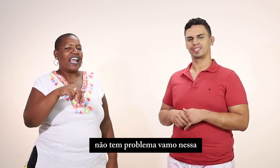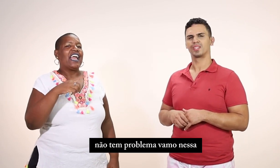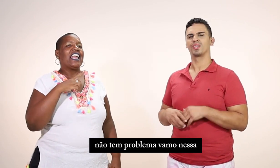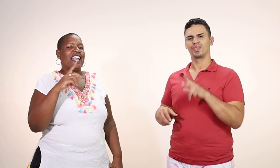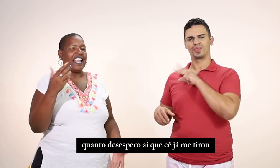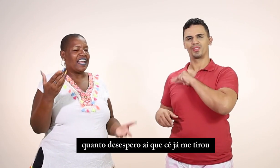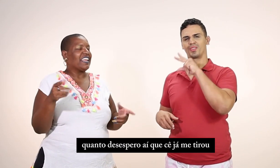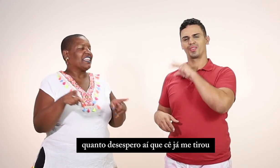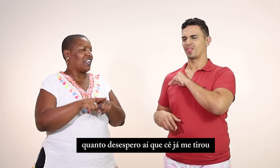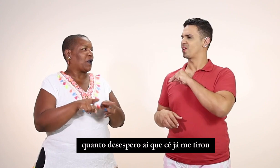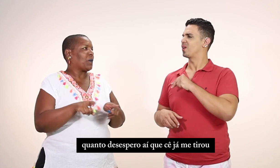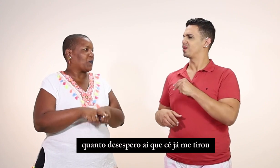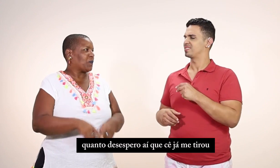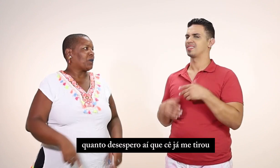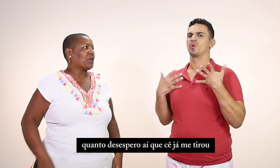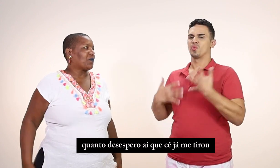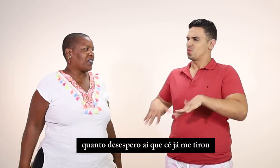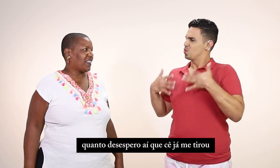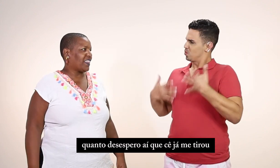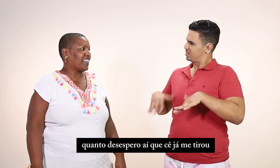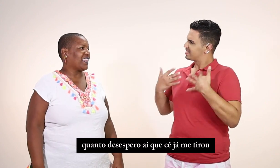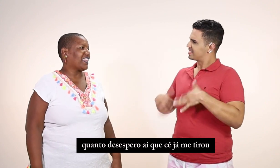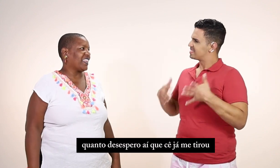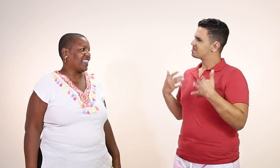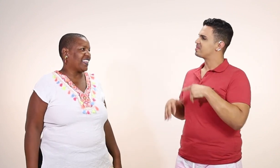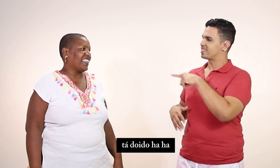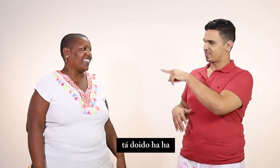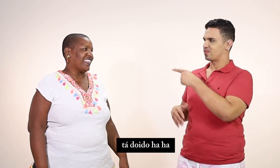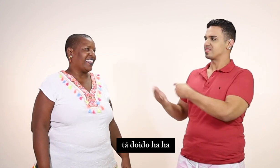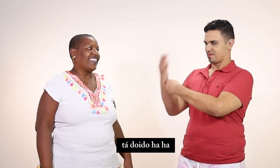nessa. Quanto desespero aí que você já me tirou. Tá doido.